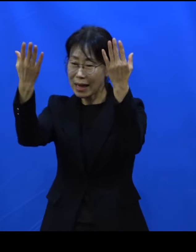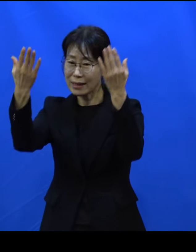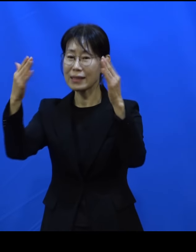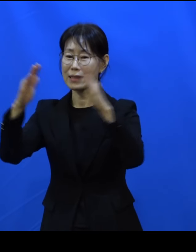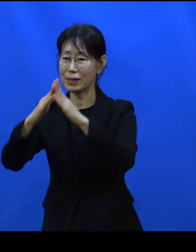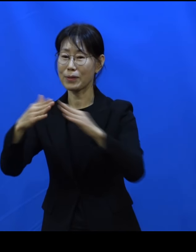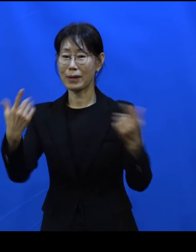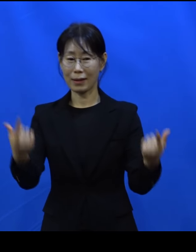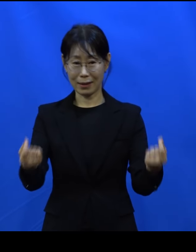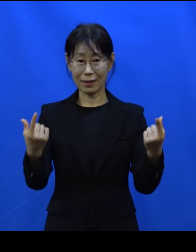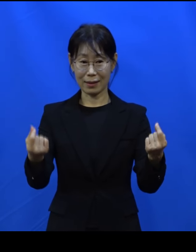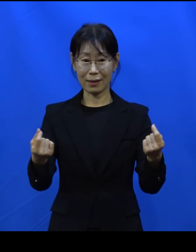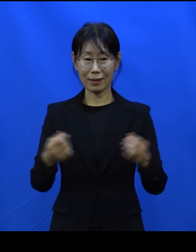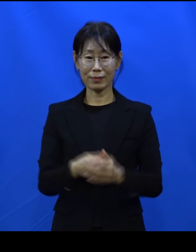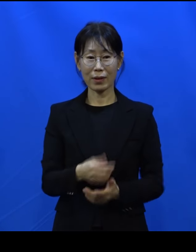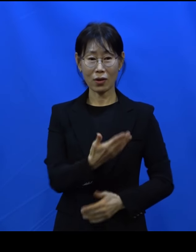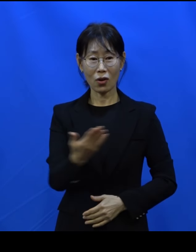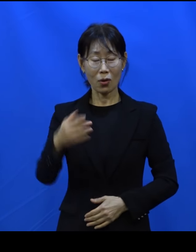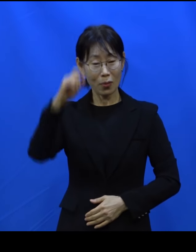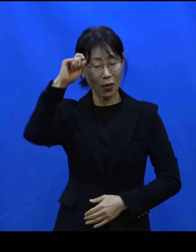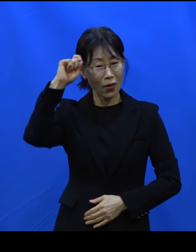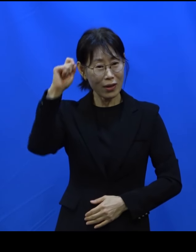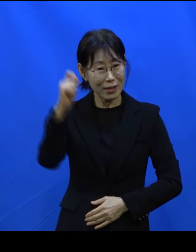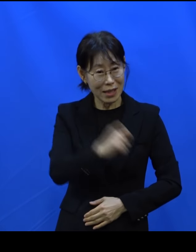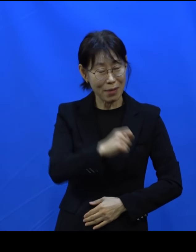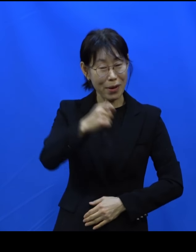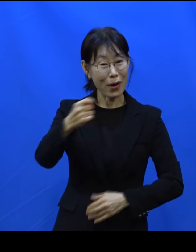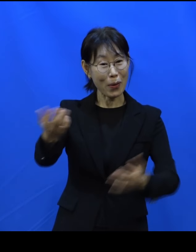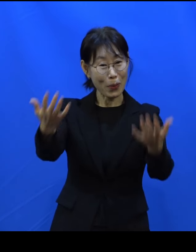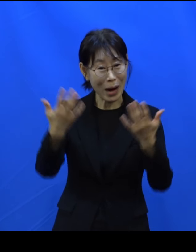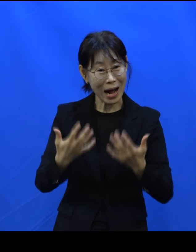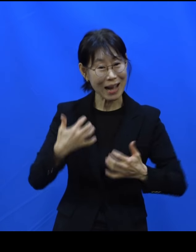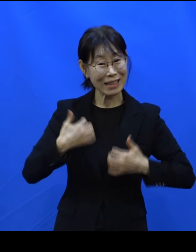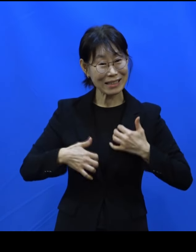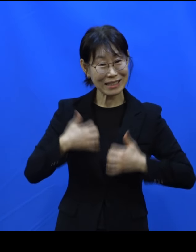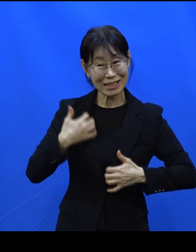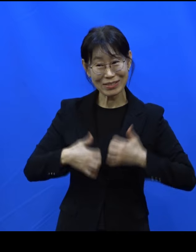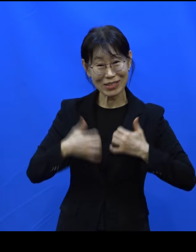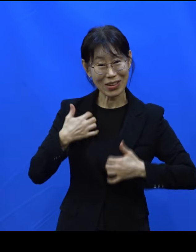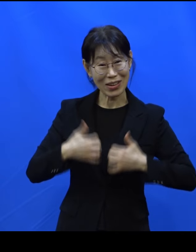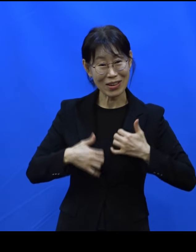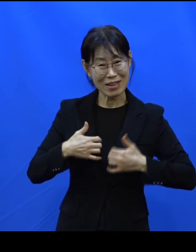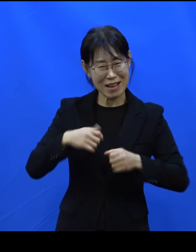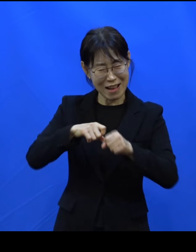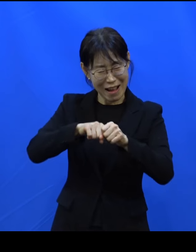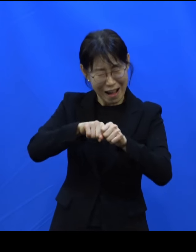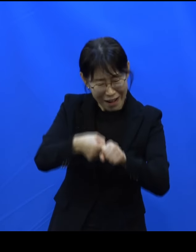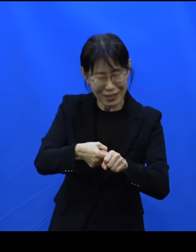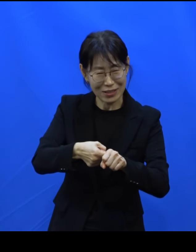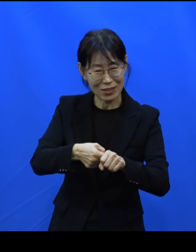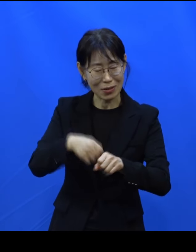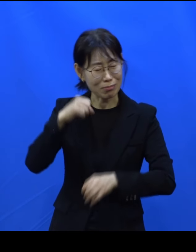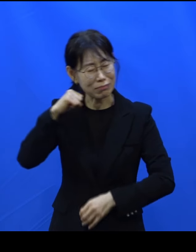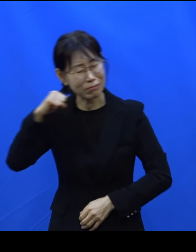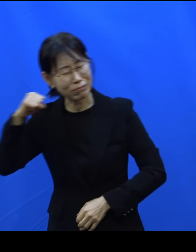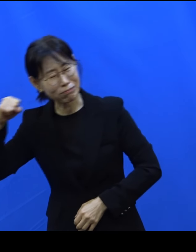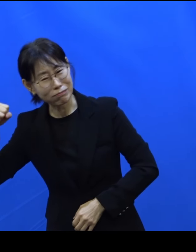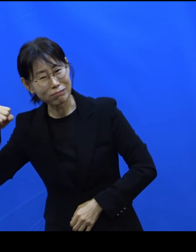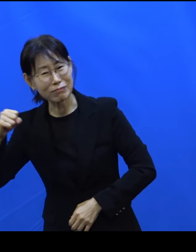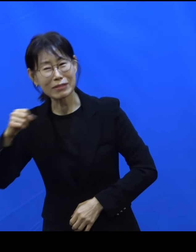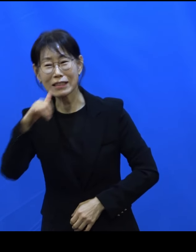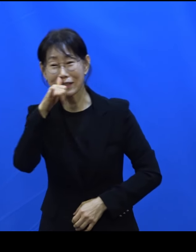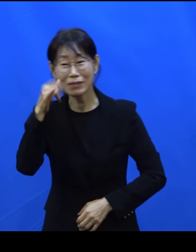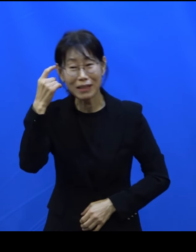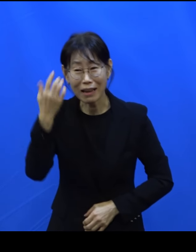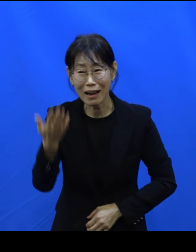여러분, 이 새벽에도 나오는데 여러분들 즐겁죠? 뭐 억지로 나오시면 뭐 도살장에 끌려가는 양처럼 오지